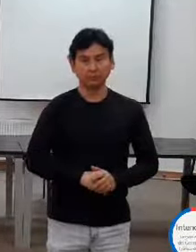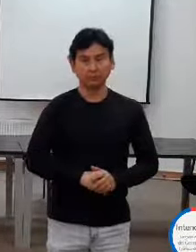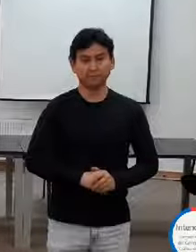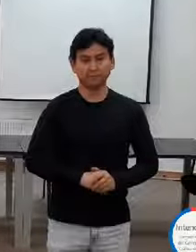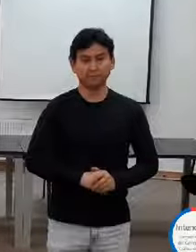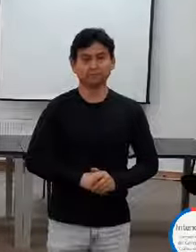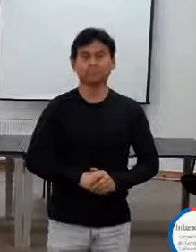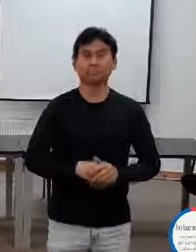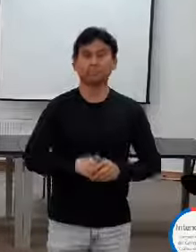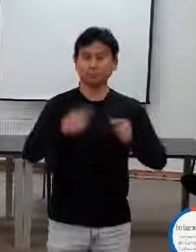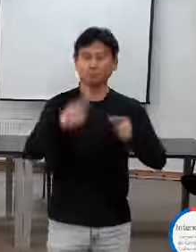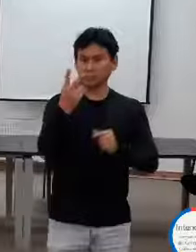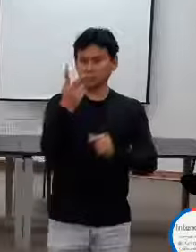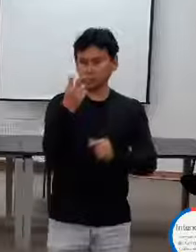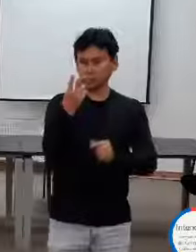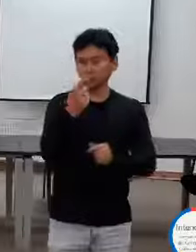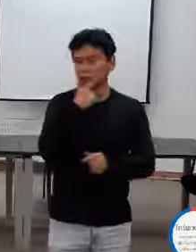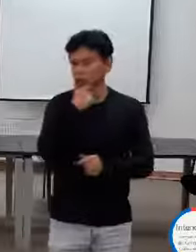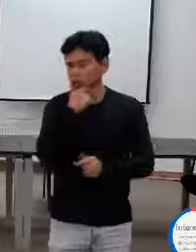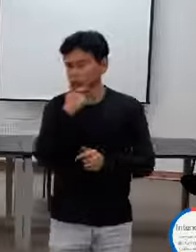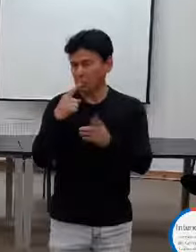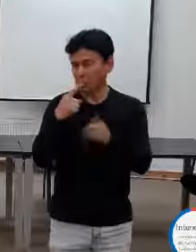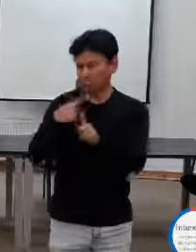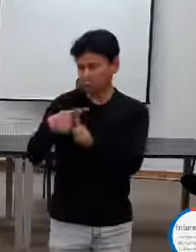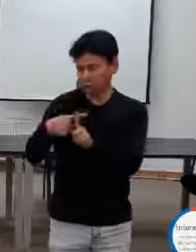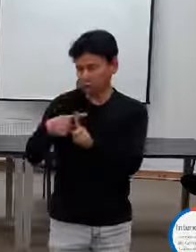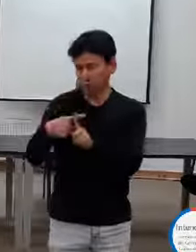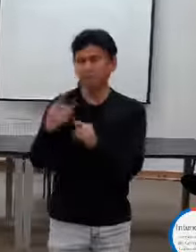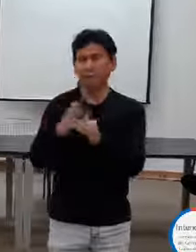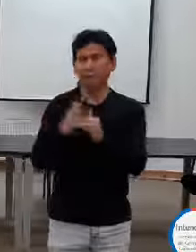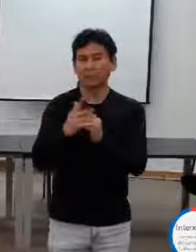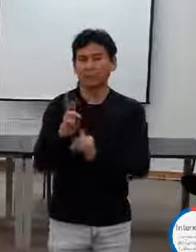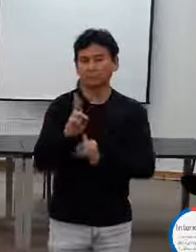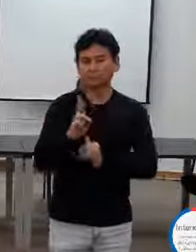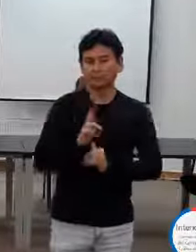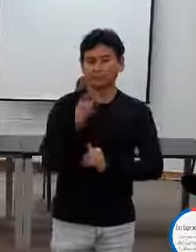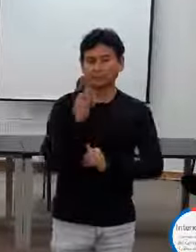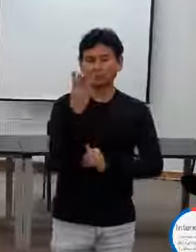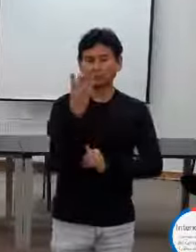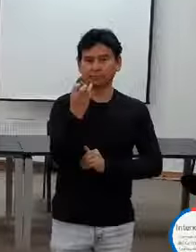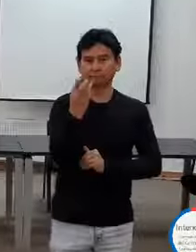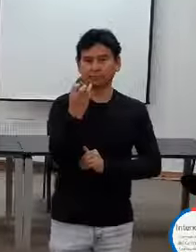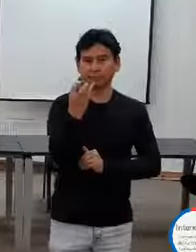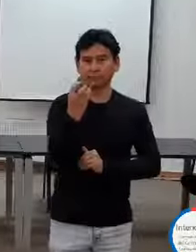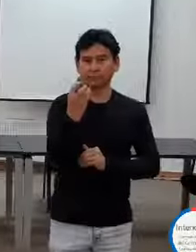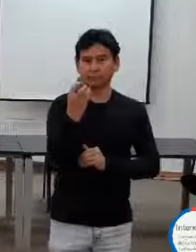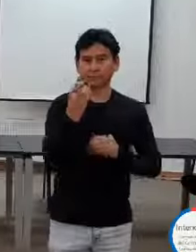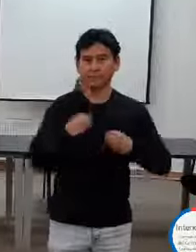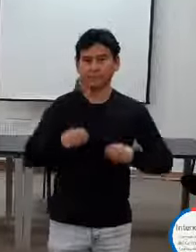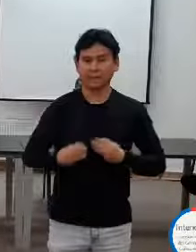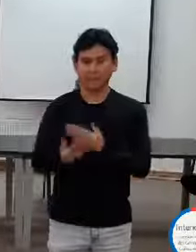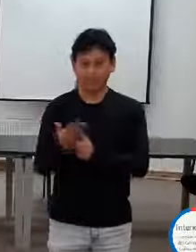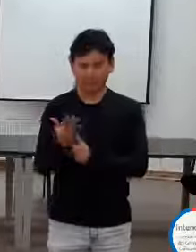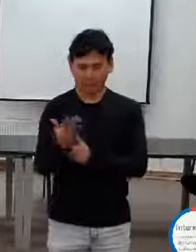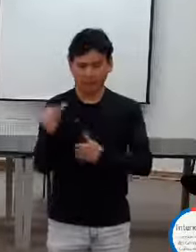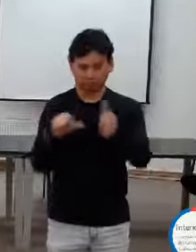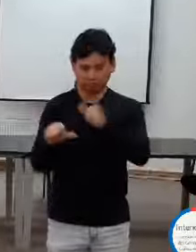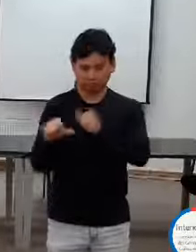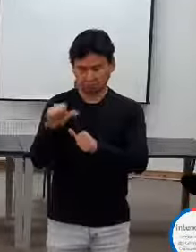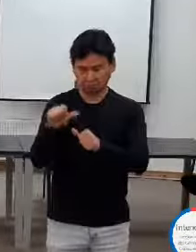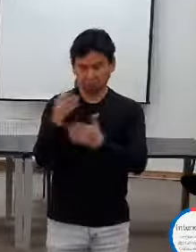Se mantienen las 12 sospechas positivas y se esperan los resultados de 13 muestras que aún están para